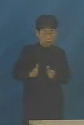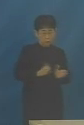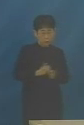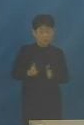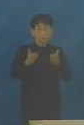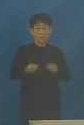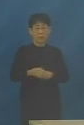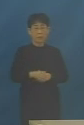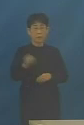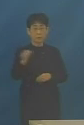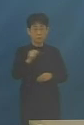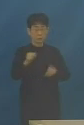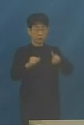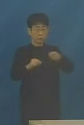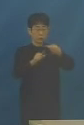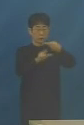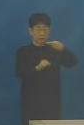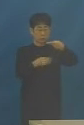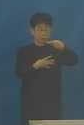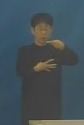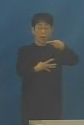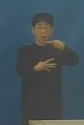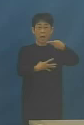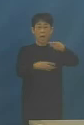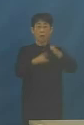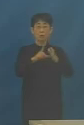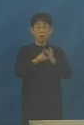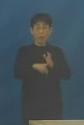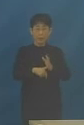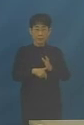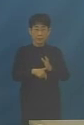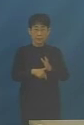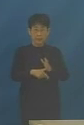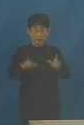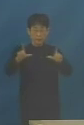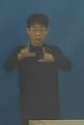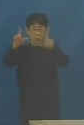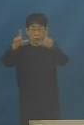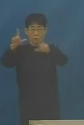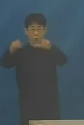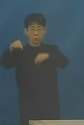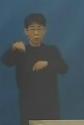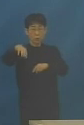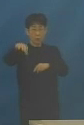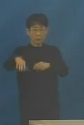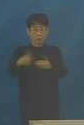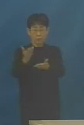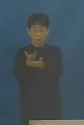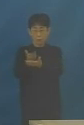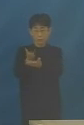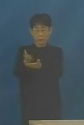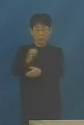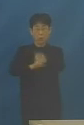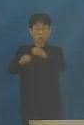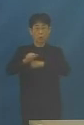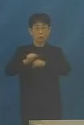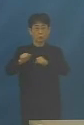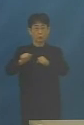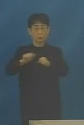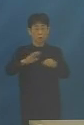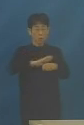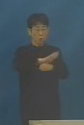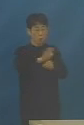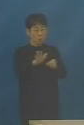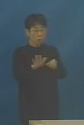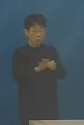11月の4日の日には東京で要請行動をさせていただきコロナ後を見据えた場合重要になって